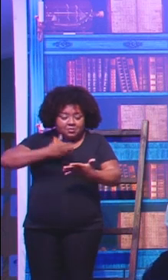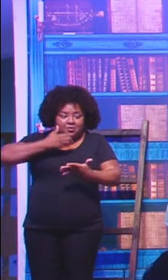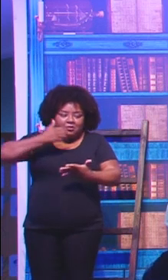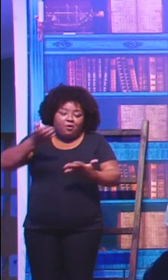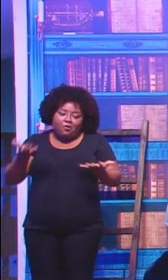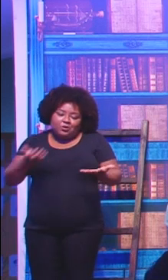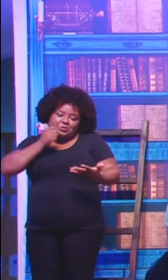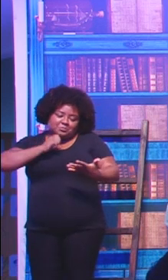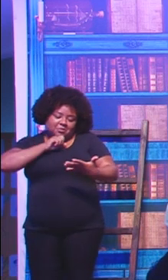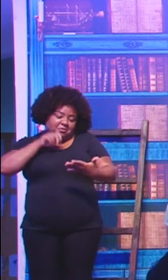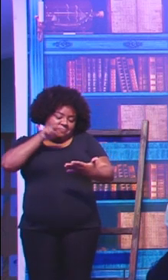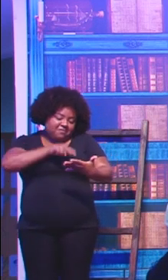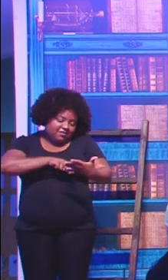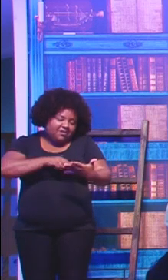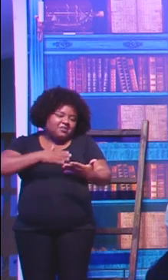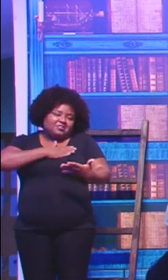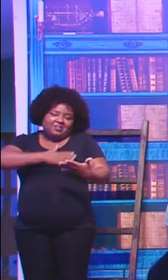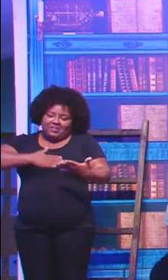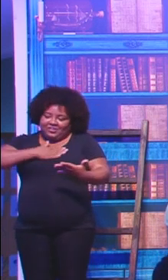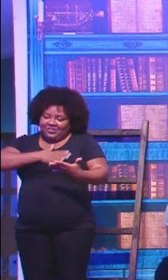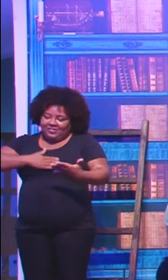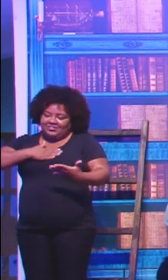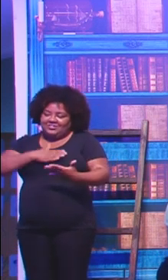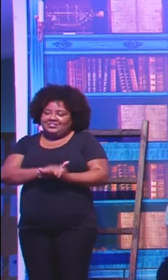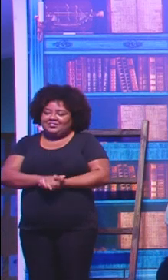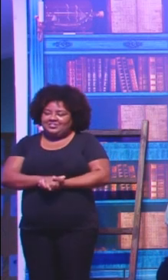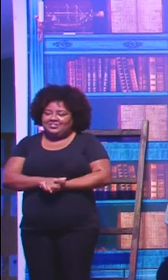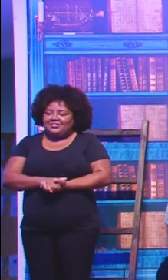gosta do que eu escrevo. Então, continue.